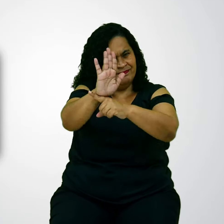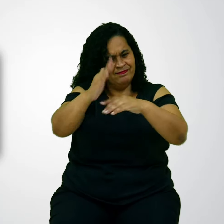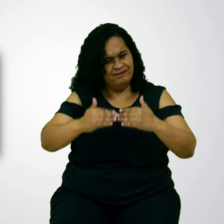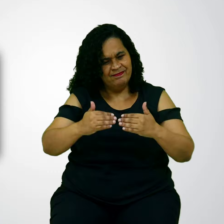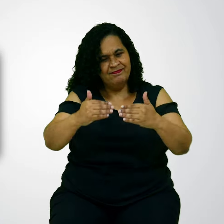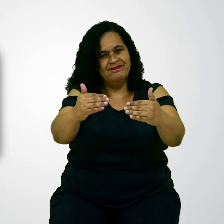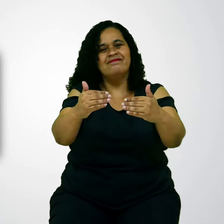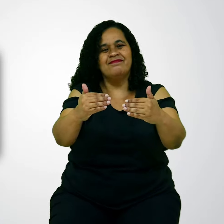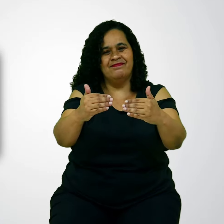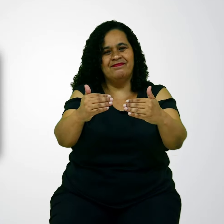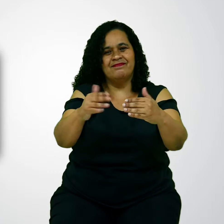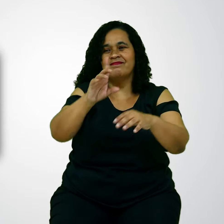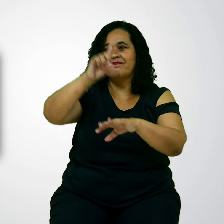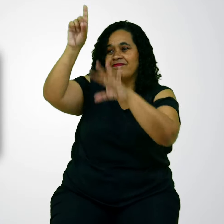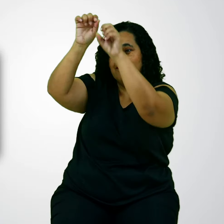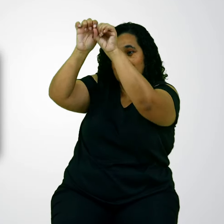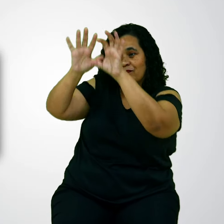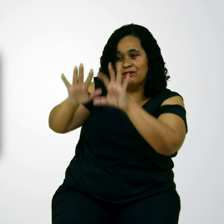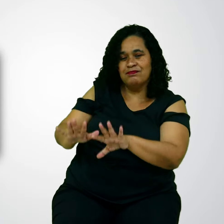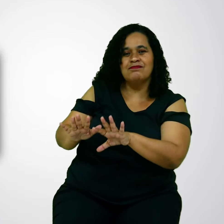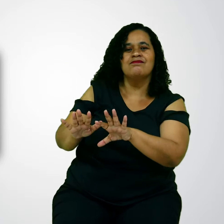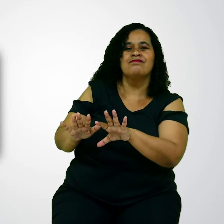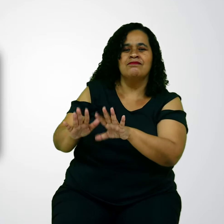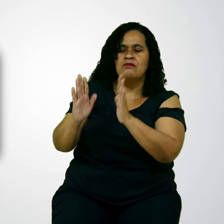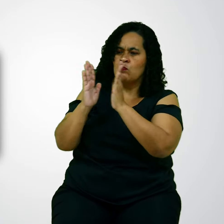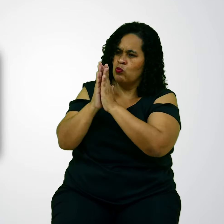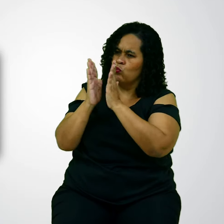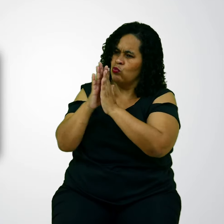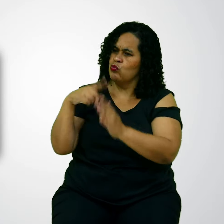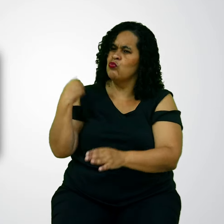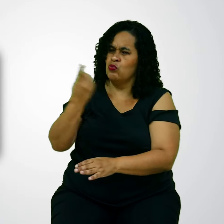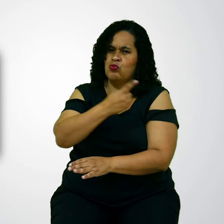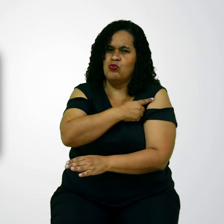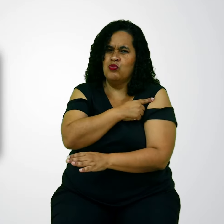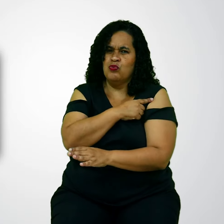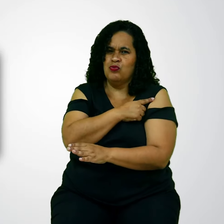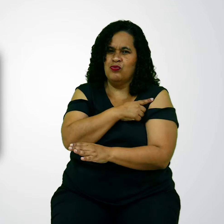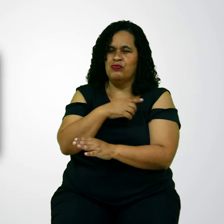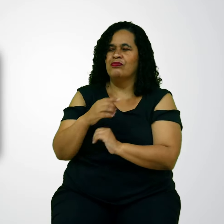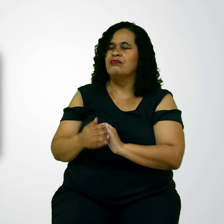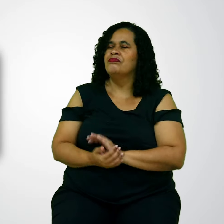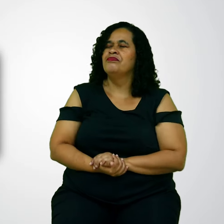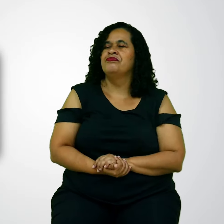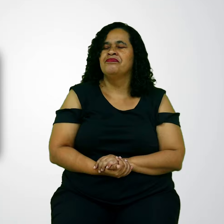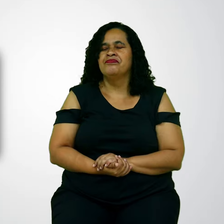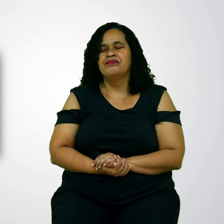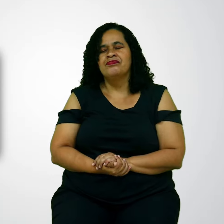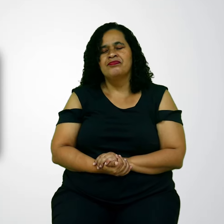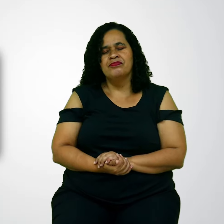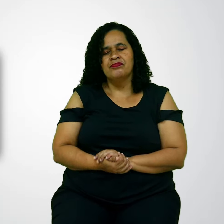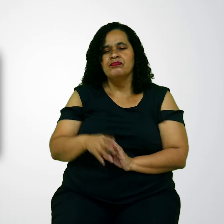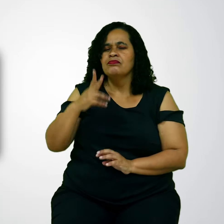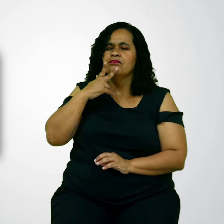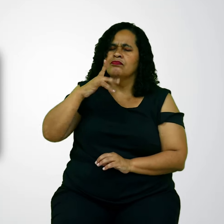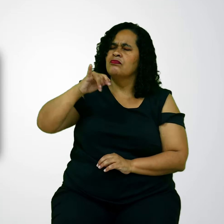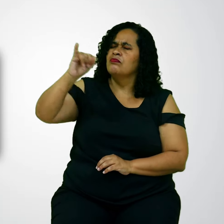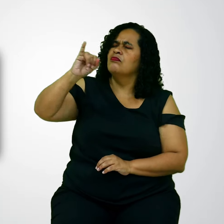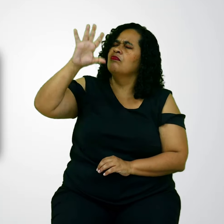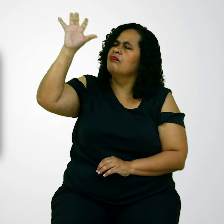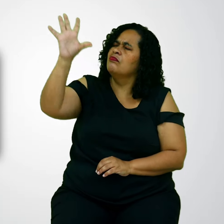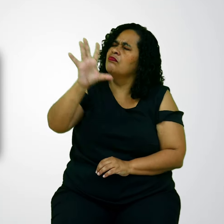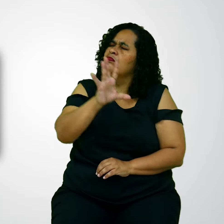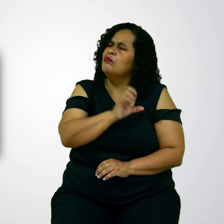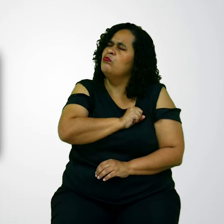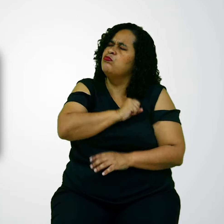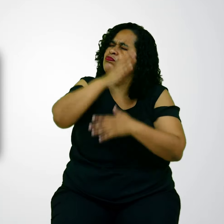Deus abençoe. Conte Amém. Aqui com a nossa oração. E vamos a Deus então em oração. Vamos orar. Pai de amor, nós te agradecemos pela oportunidade,